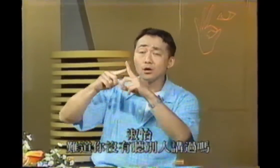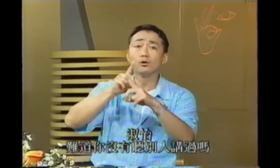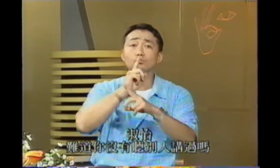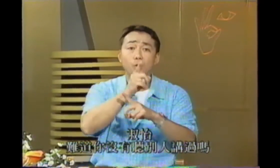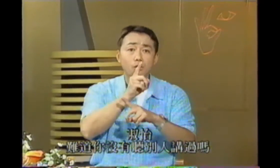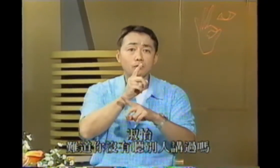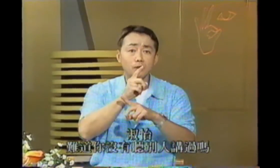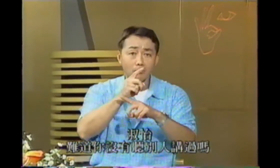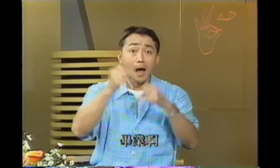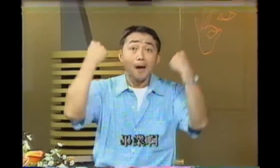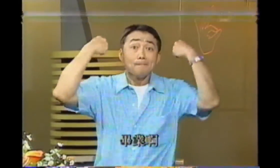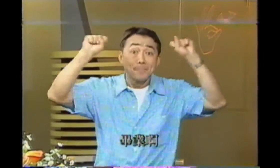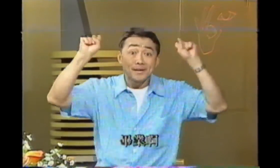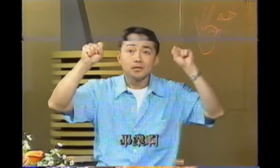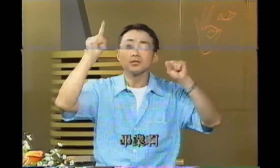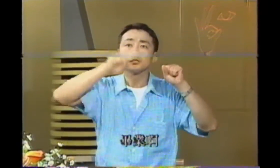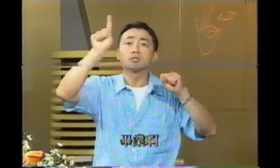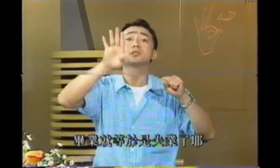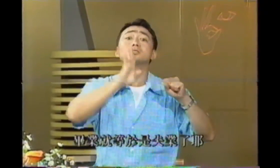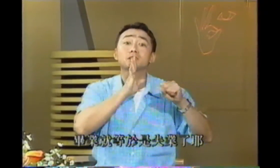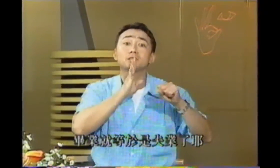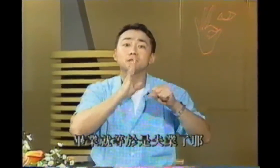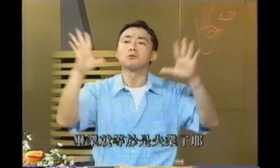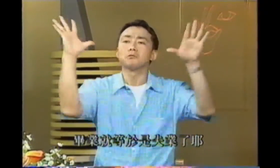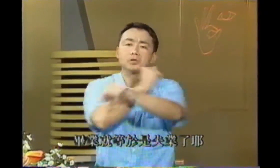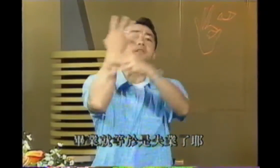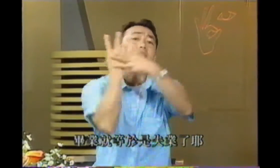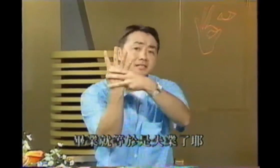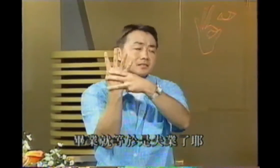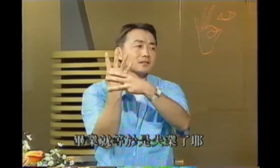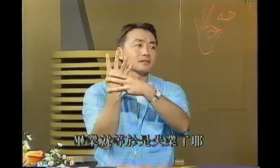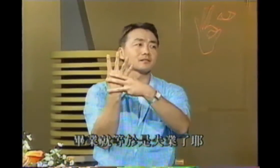讲过吗？毕业就等于是失业嘞。